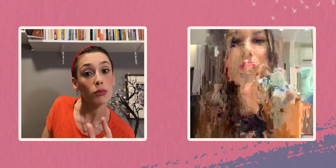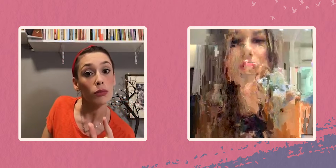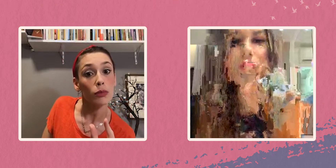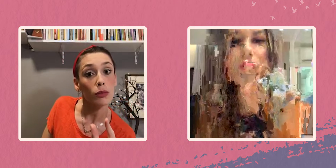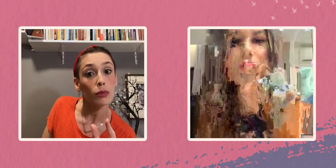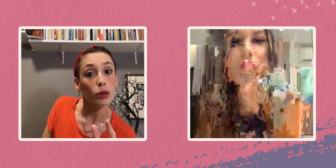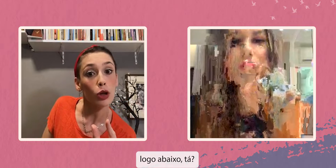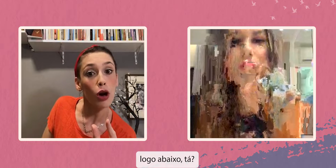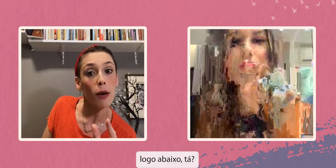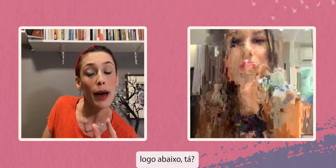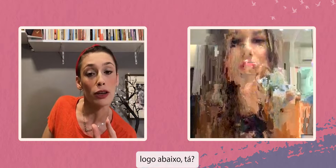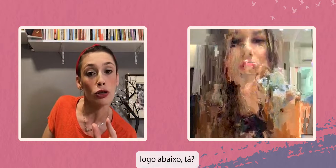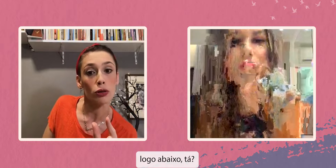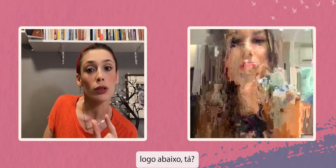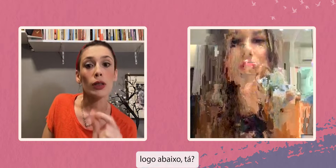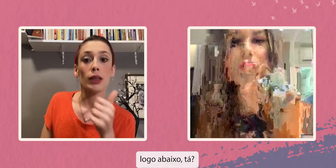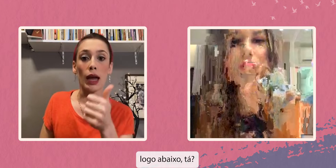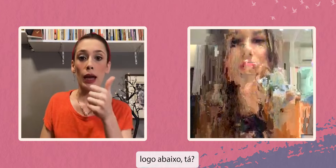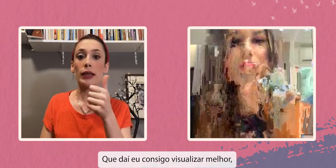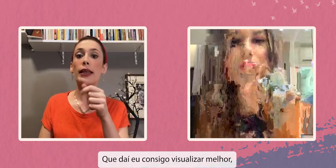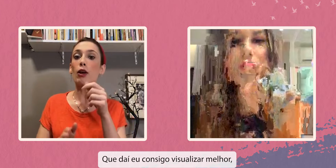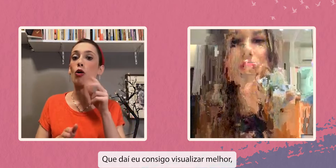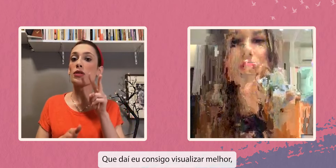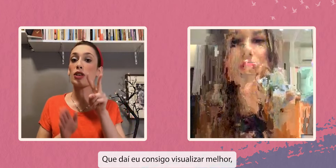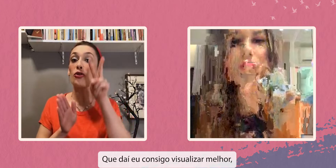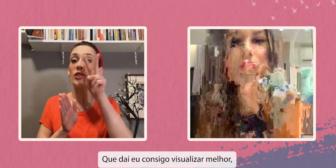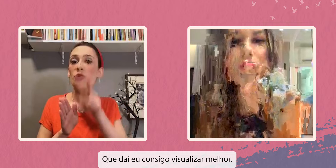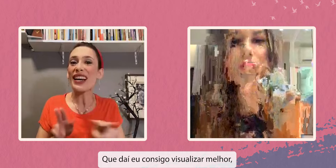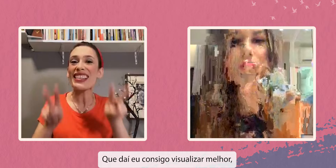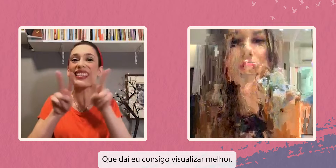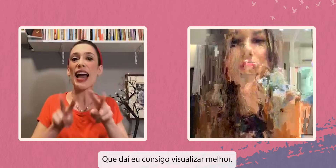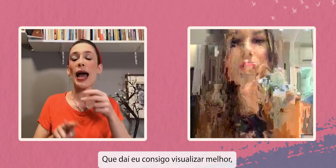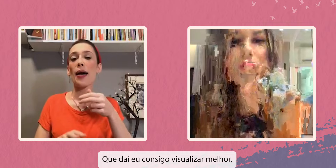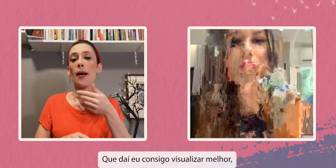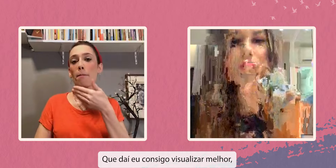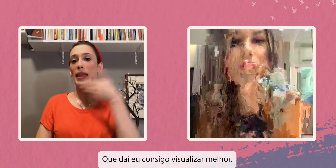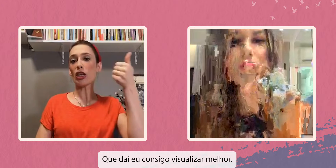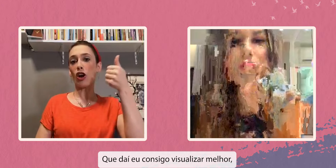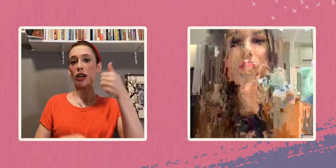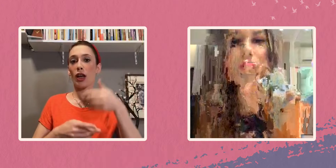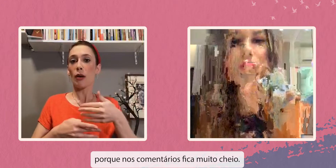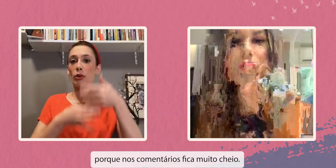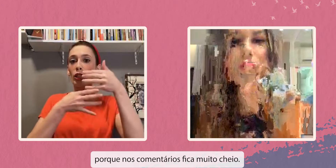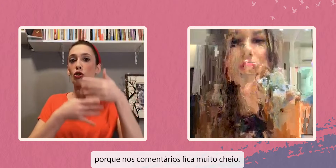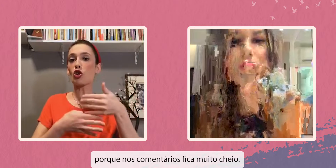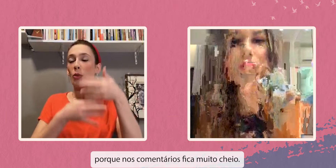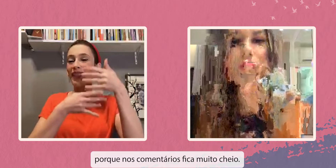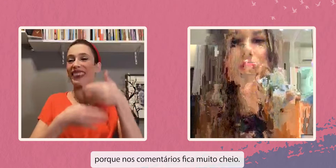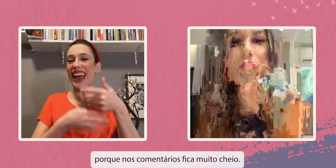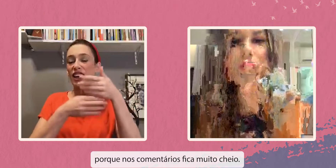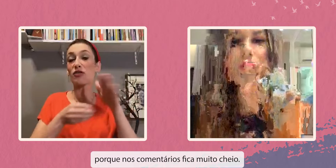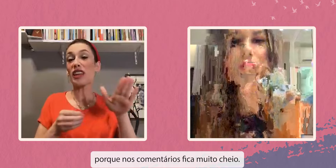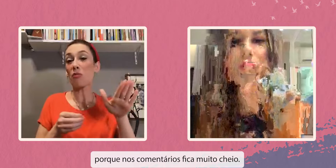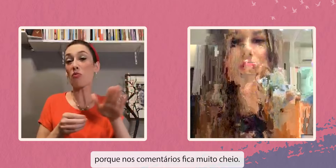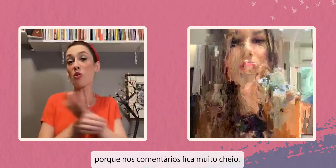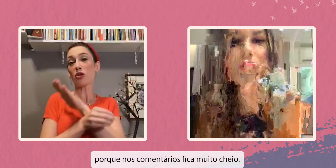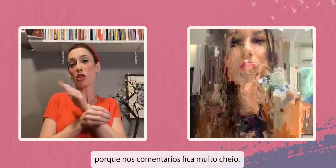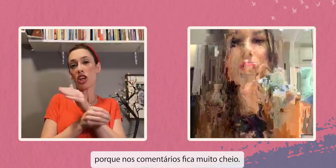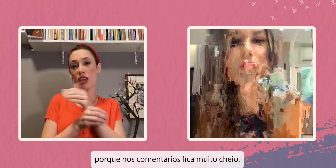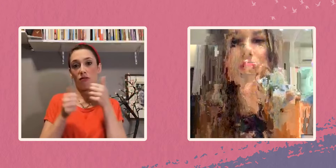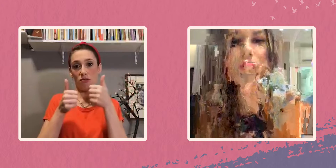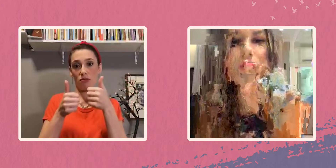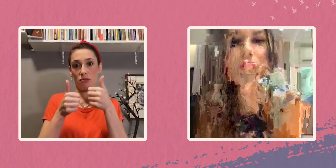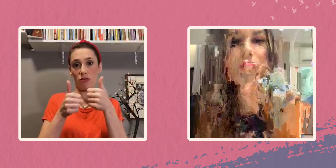ponham logo abaixo, tá? Que daí eu consigo visualizar melhor, porque nos comentários fica